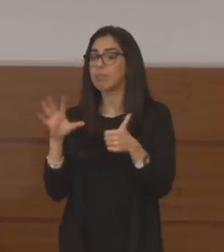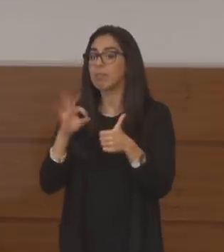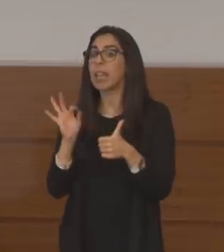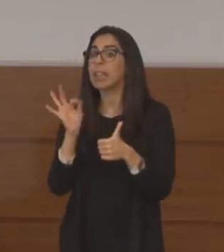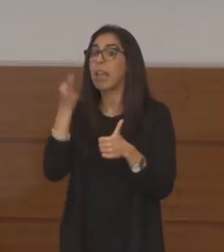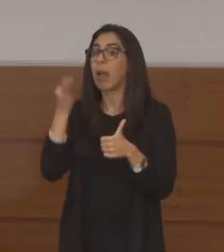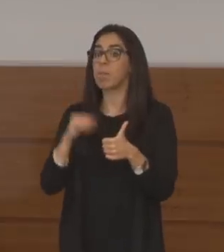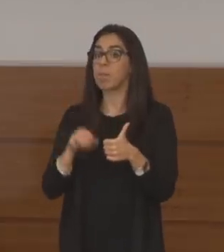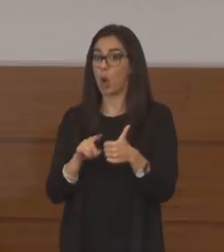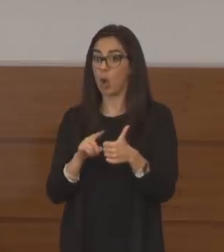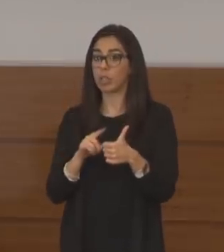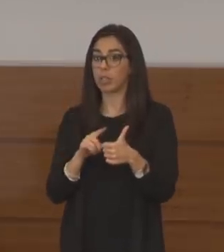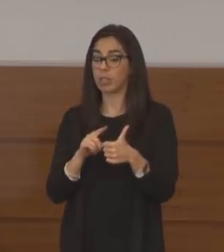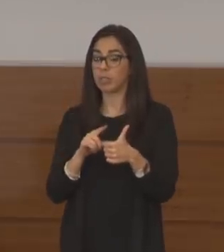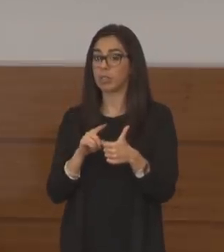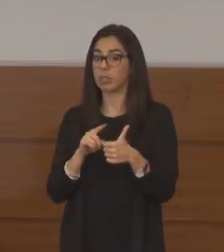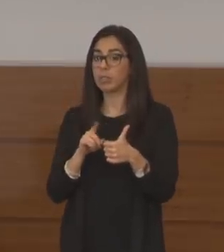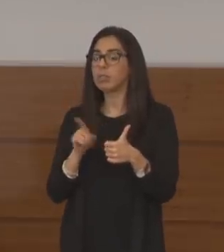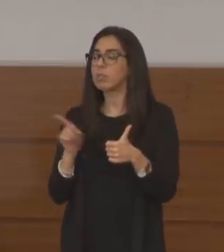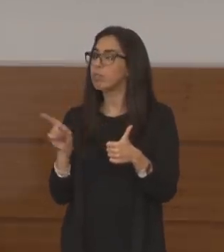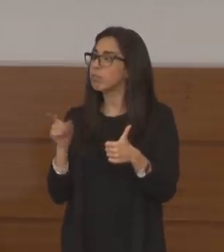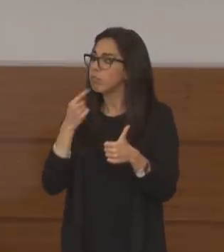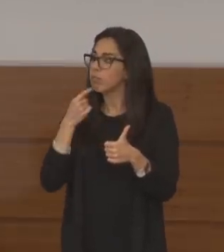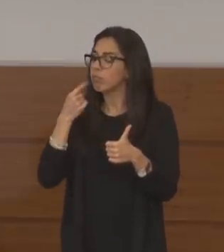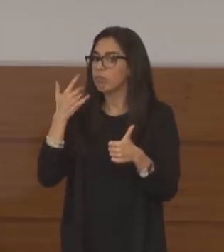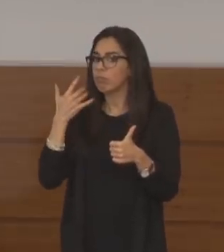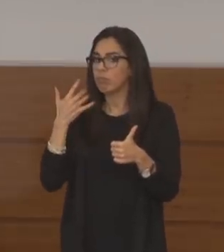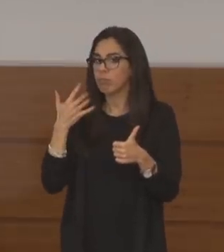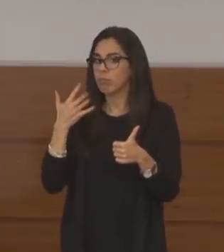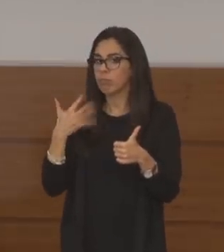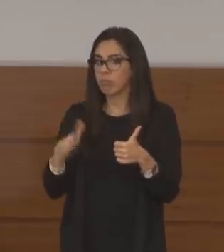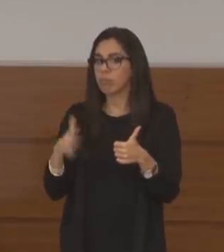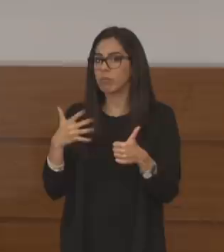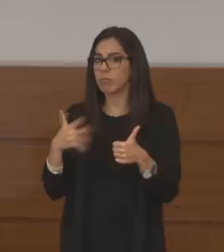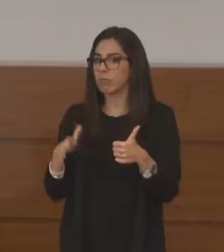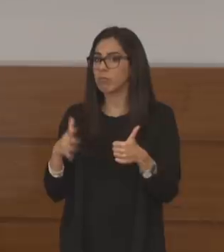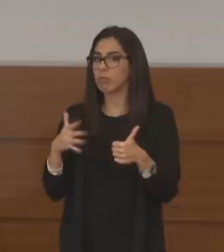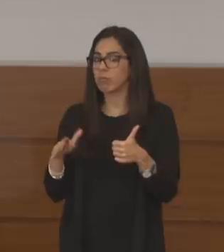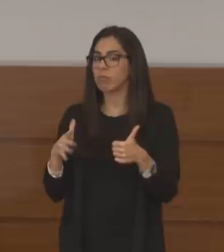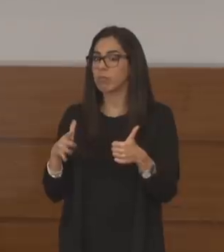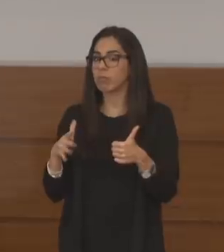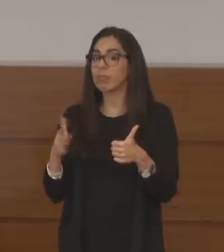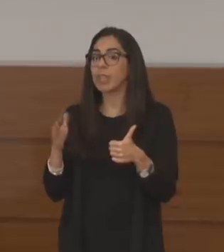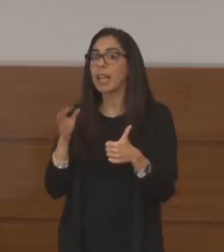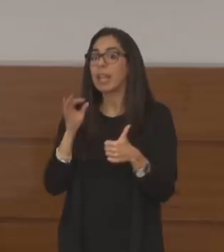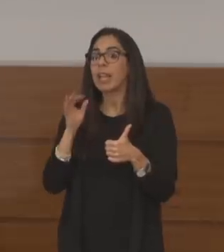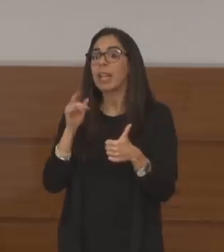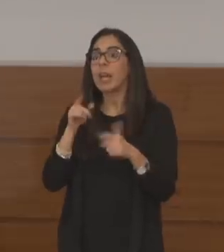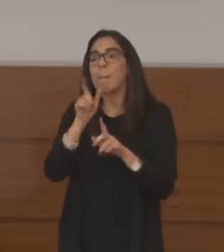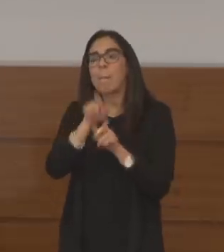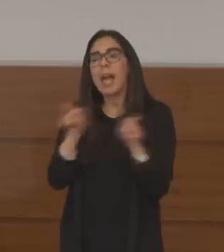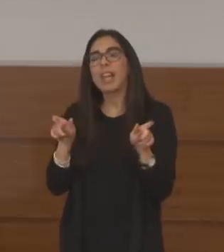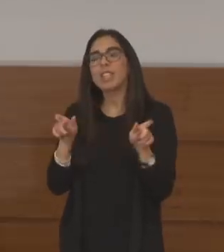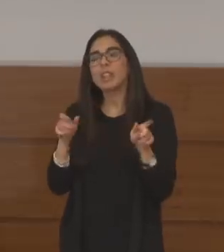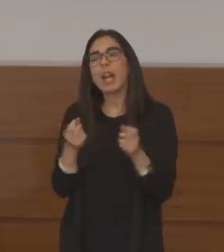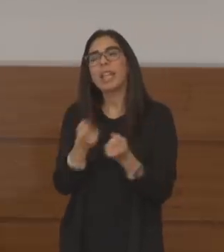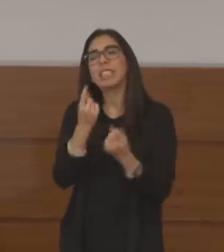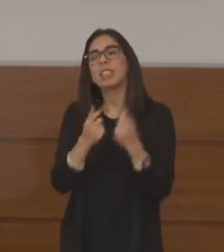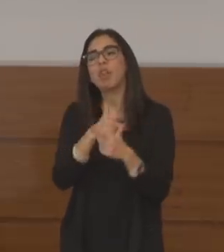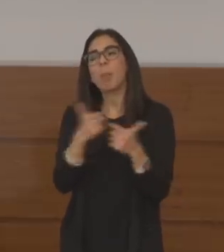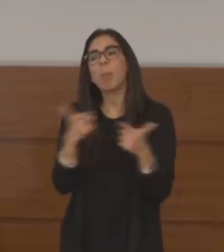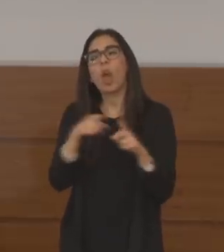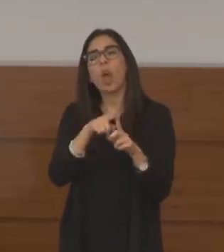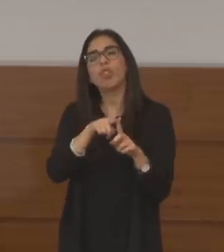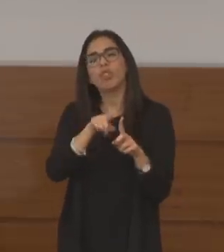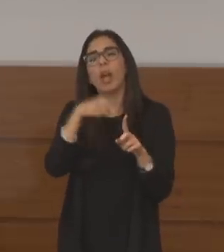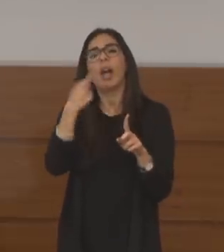ipotizzabile avete parlato soprattutto di di quello che potrebbero causare gli asintomatici quindi la diffusione